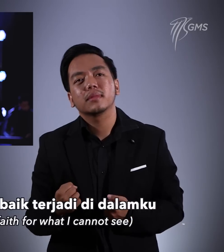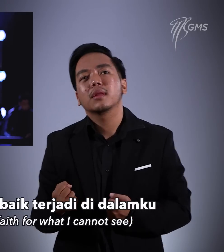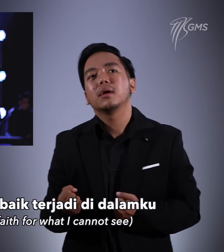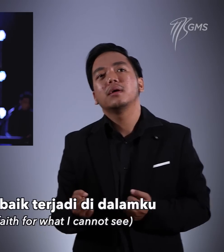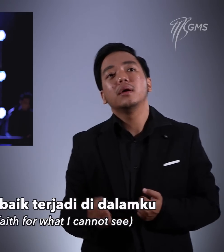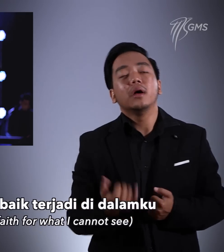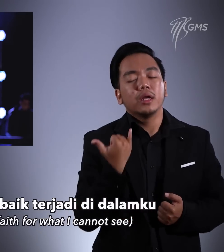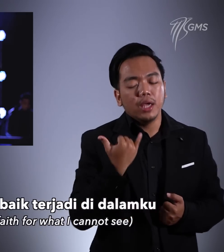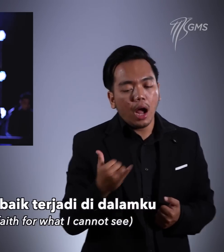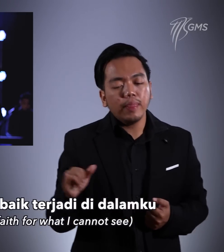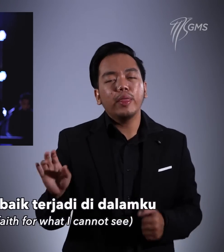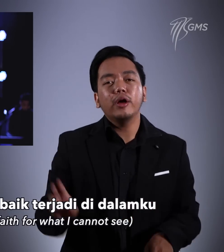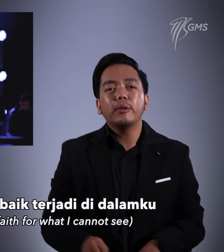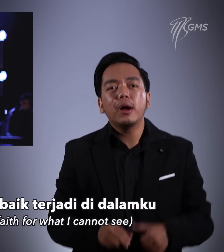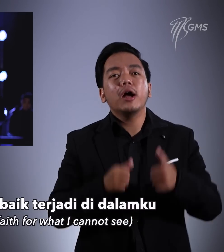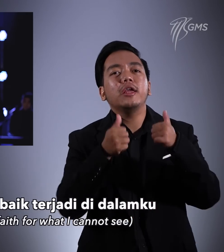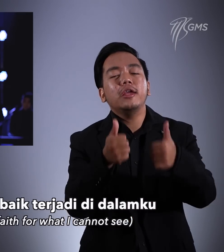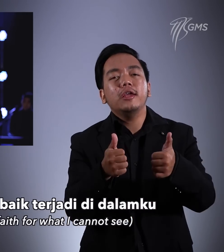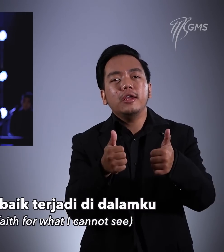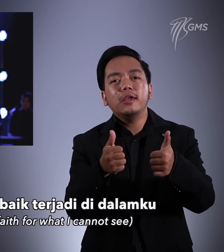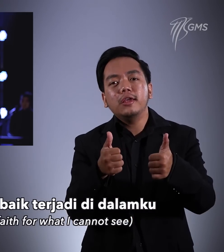harapkan yang